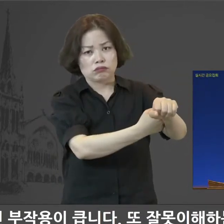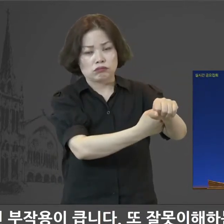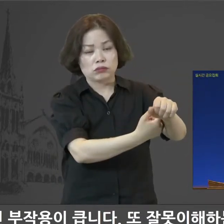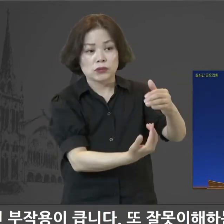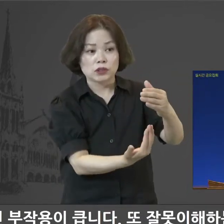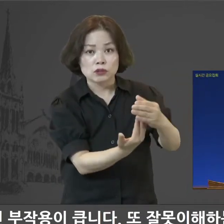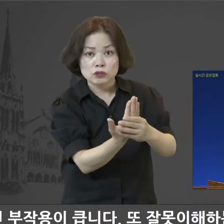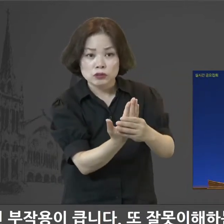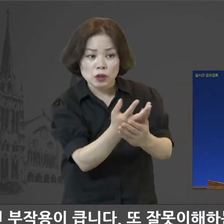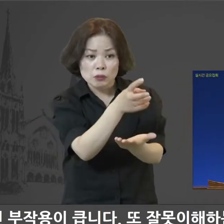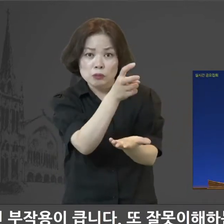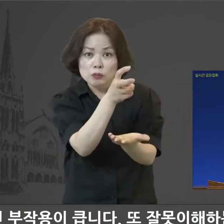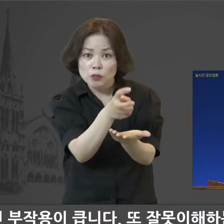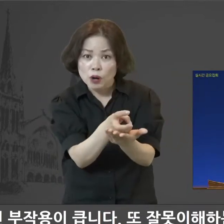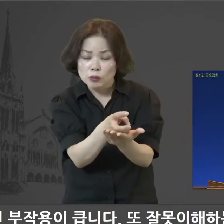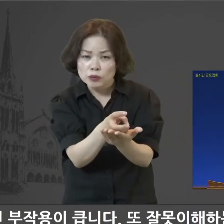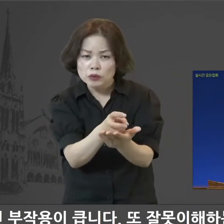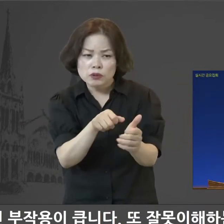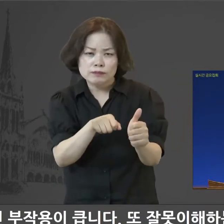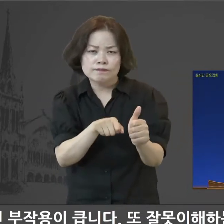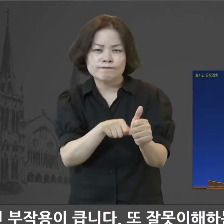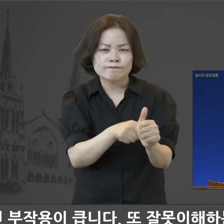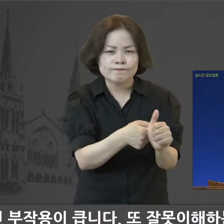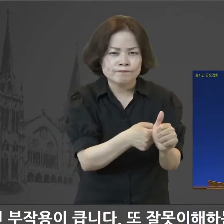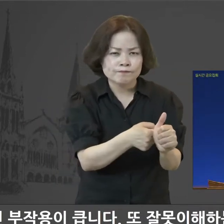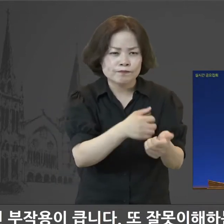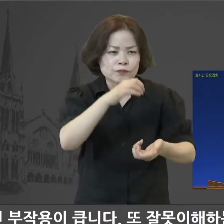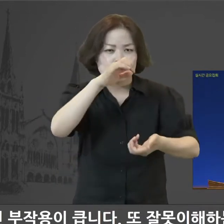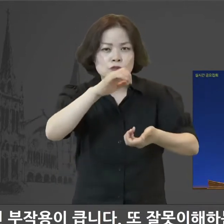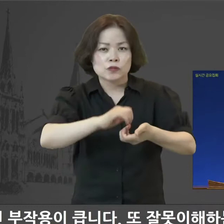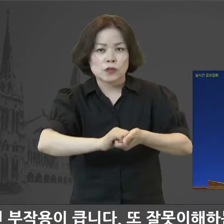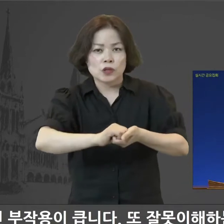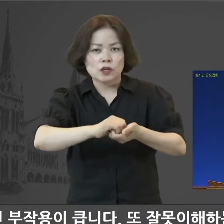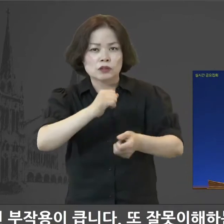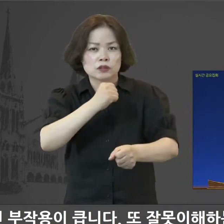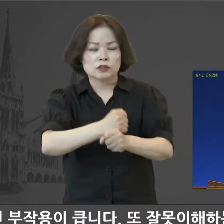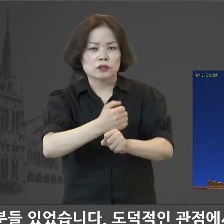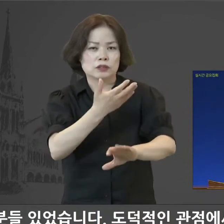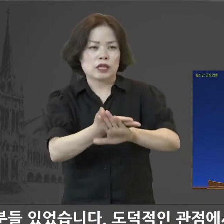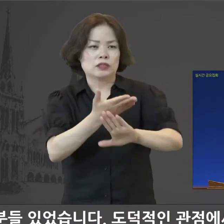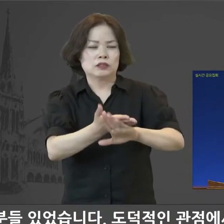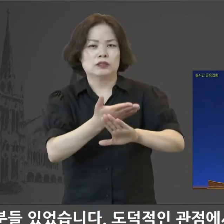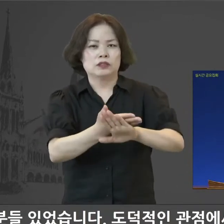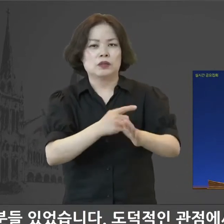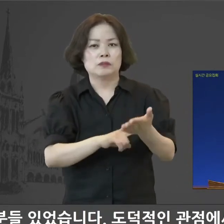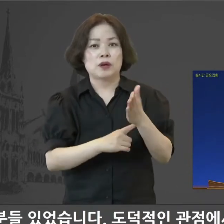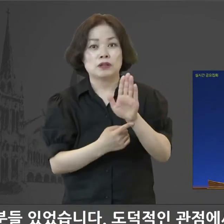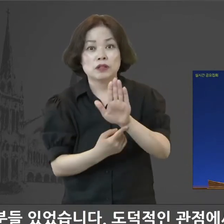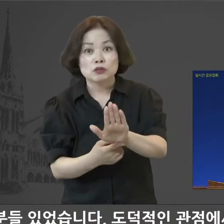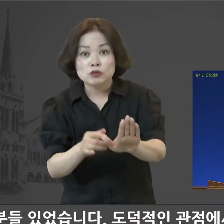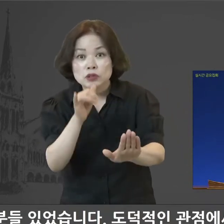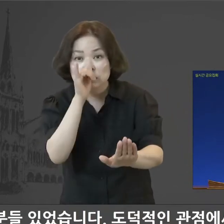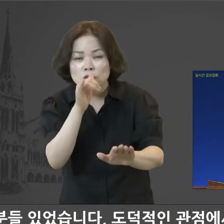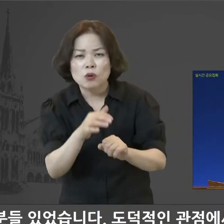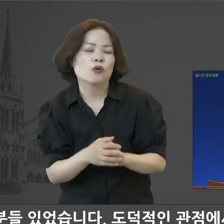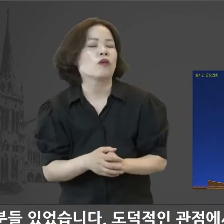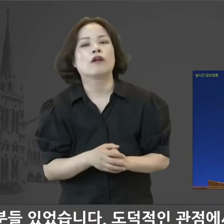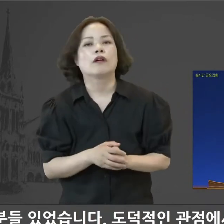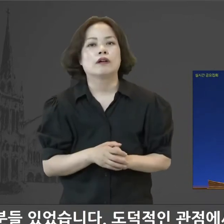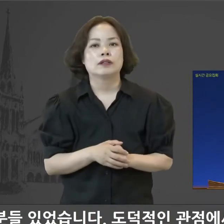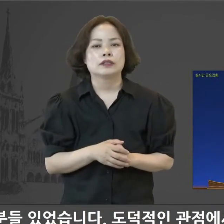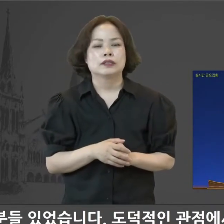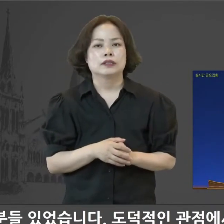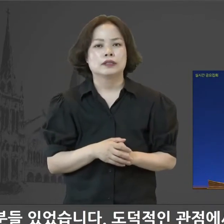이루어져야지, 법으로 강제하거나 법으로 규제하게 되면 오히려 역효과가 된다, 그 말이에요. 그래서 심지어는 여러분들